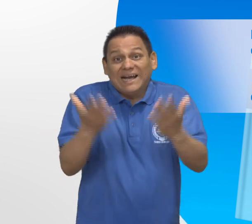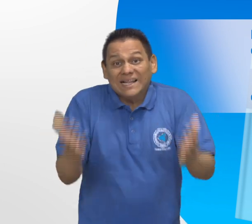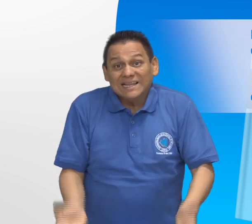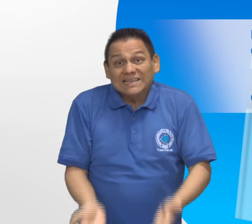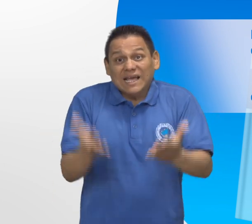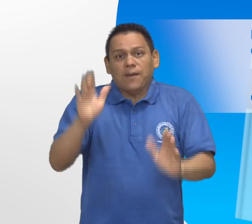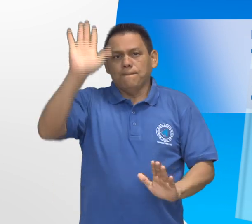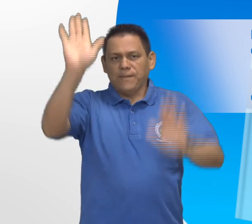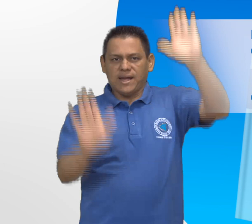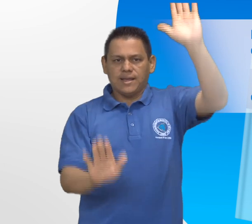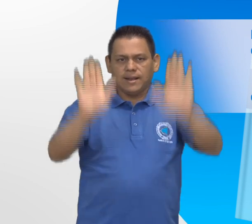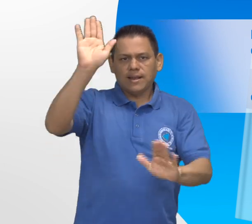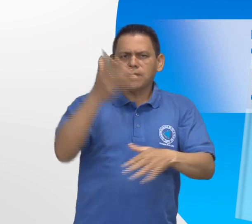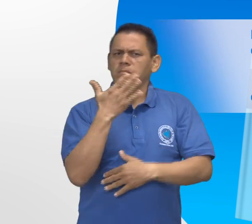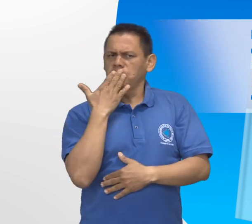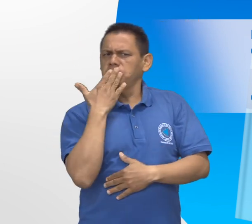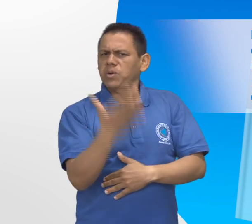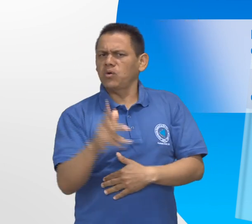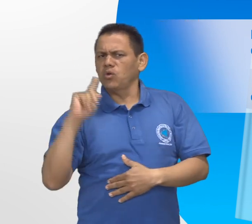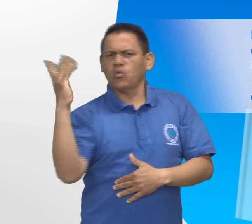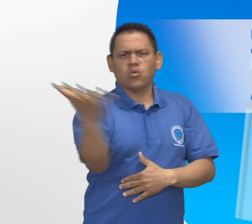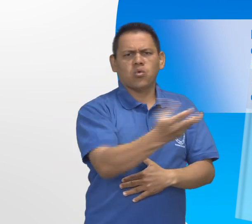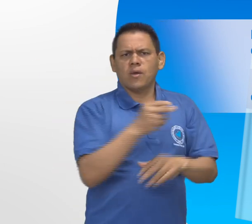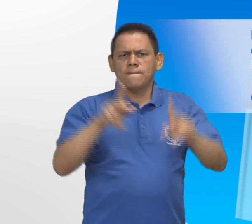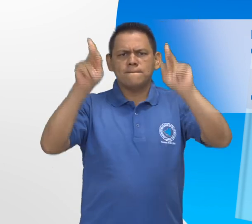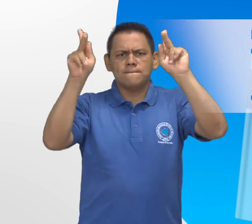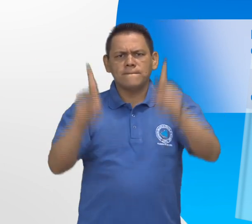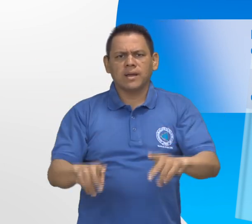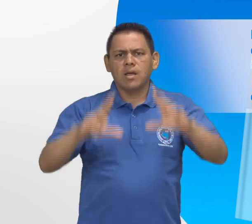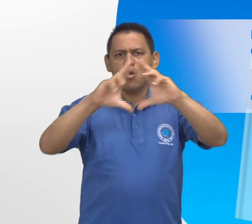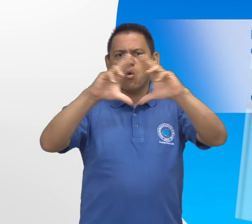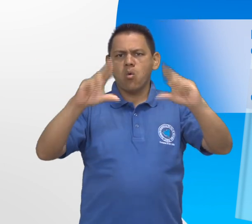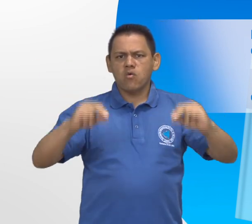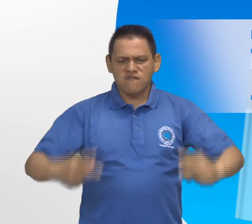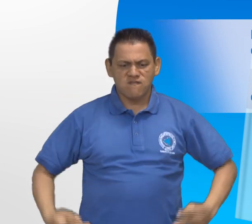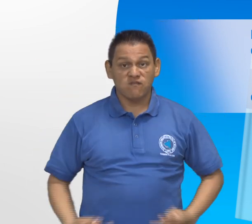igualdad entre los nicaragüenses y su participación